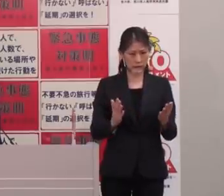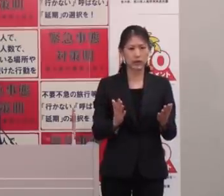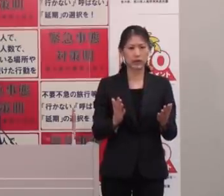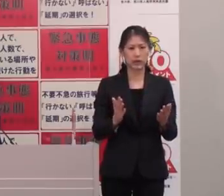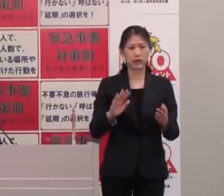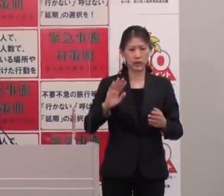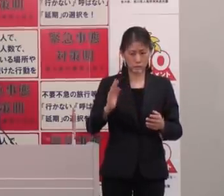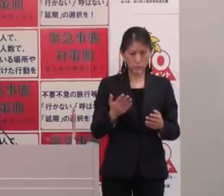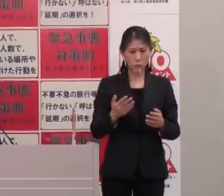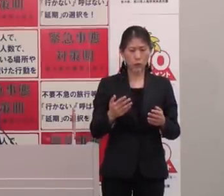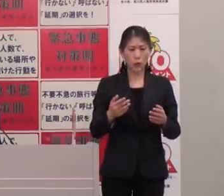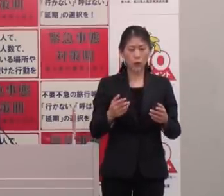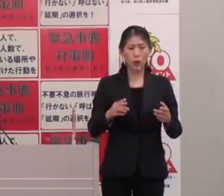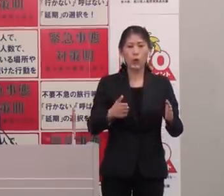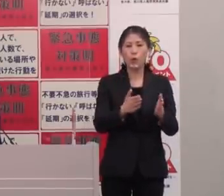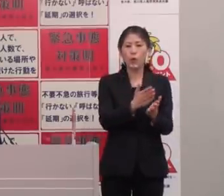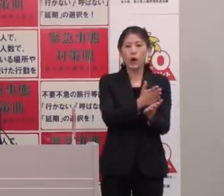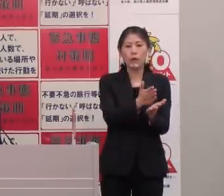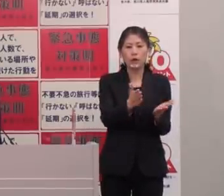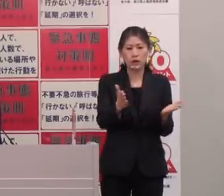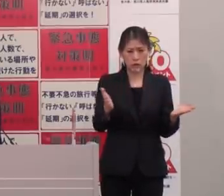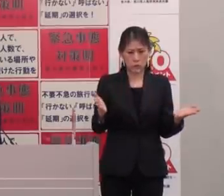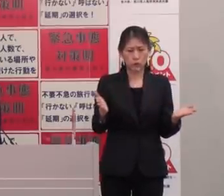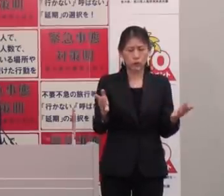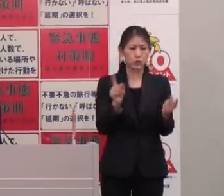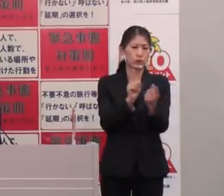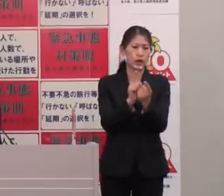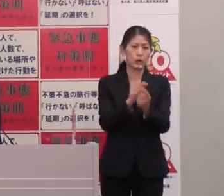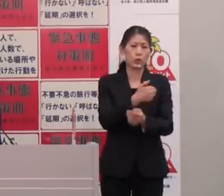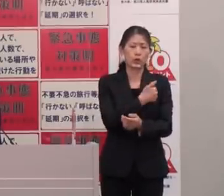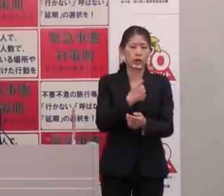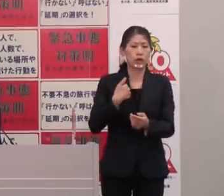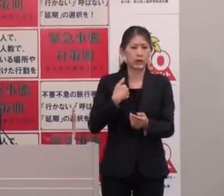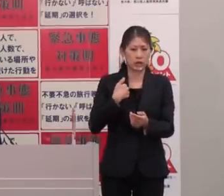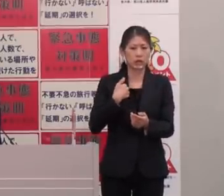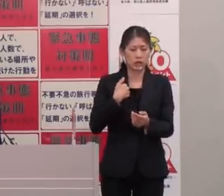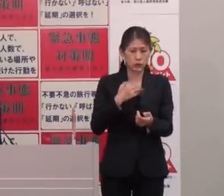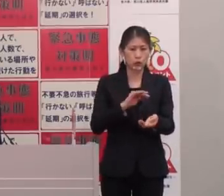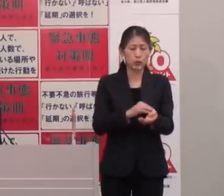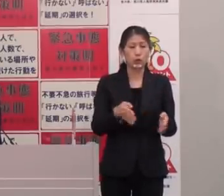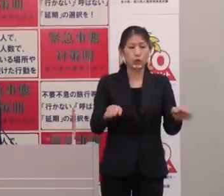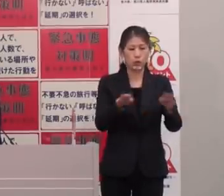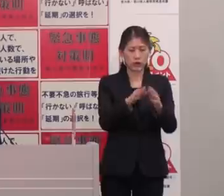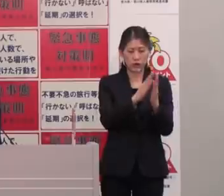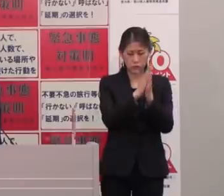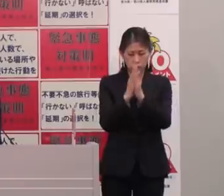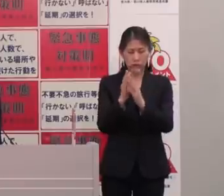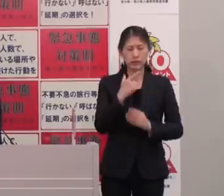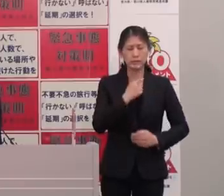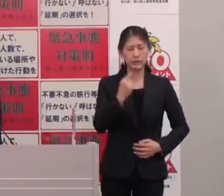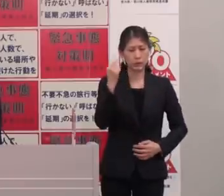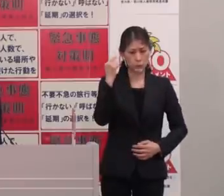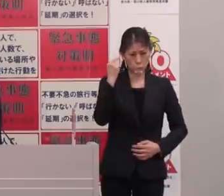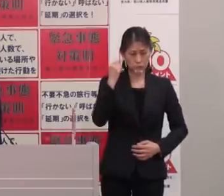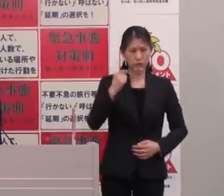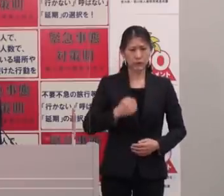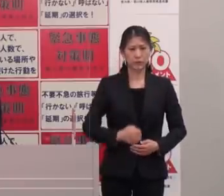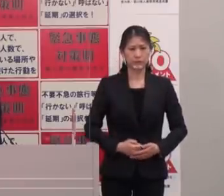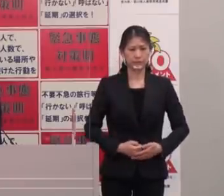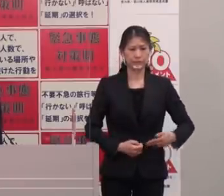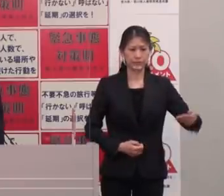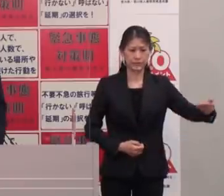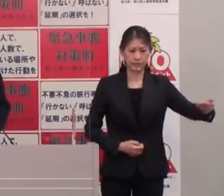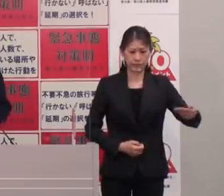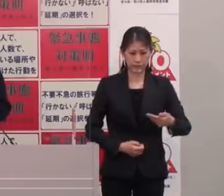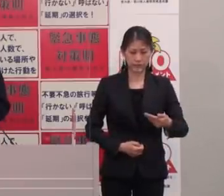る限り広く対応可能なところにお願いしたいと思っております。 また宿泊療養施